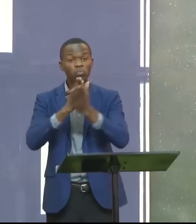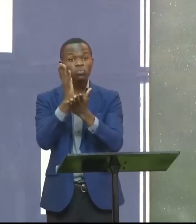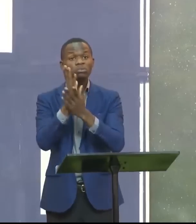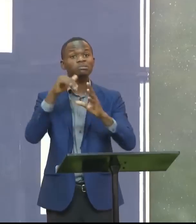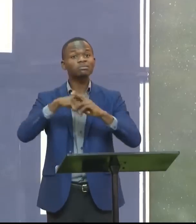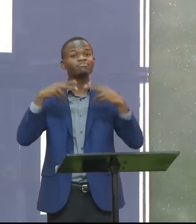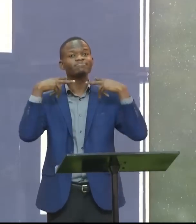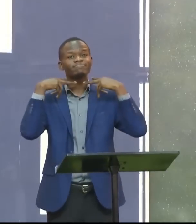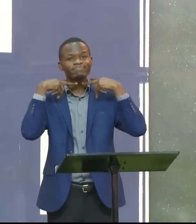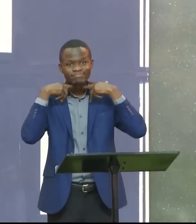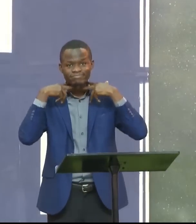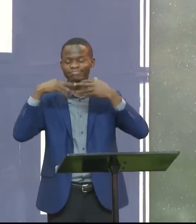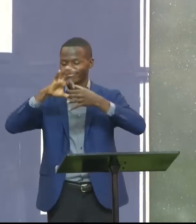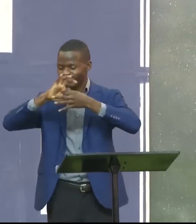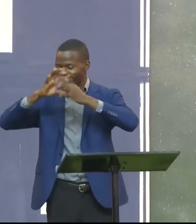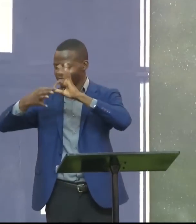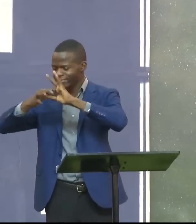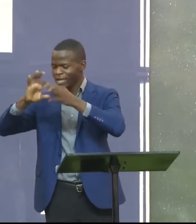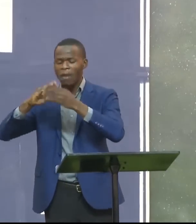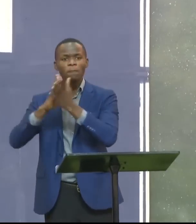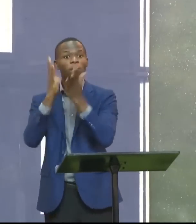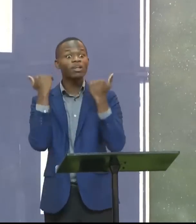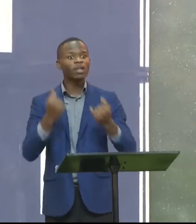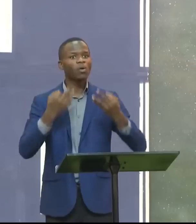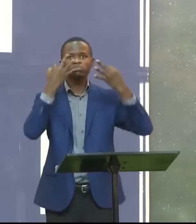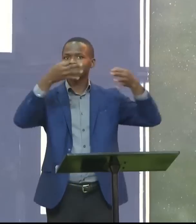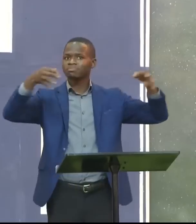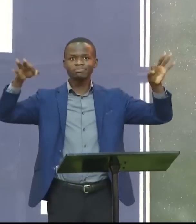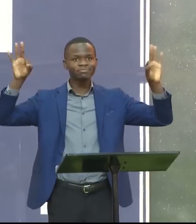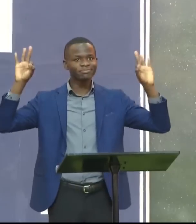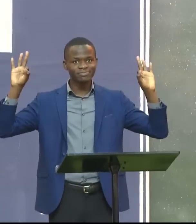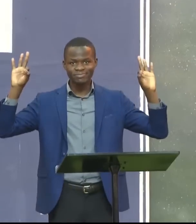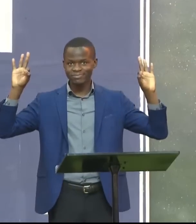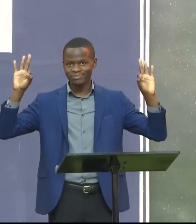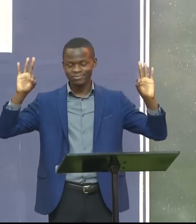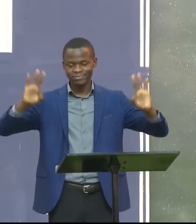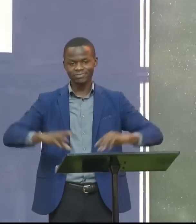Ng'enjegere zinkutte. Naye zaatadde abooluganda.